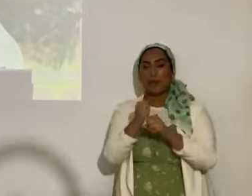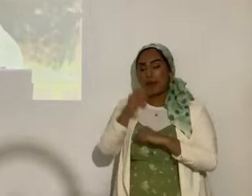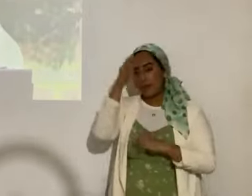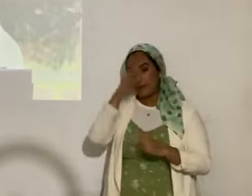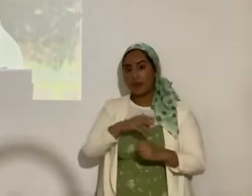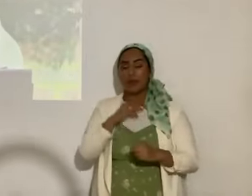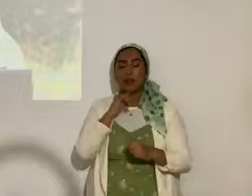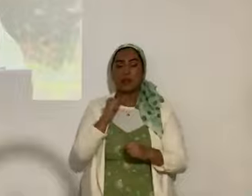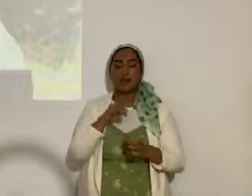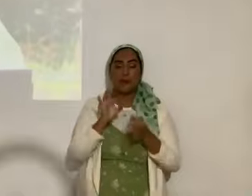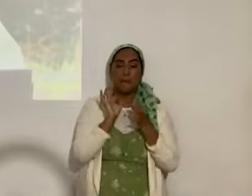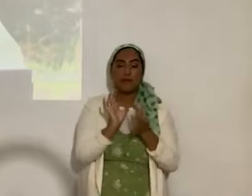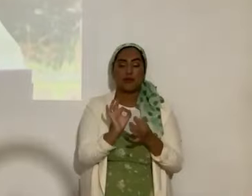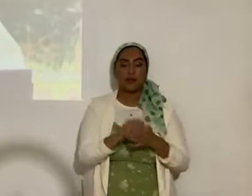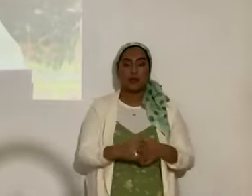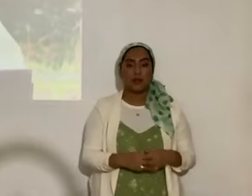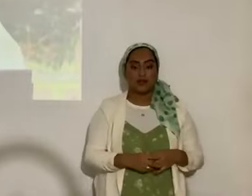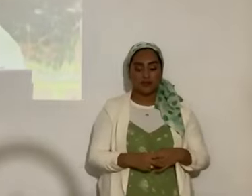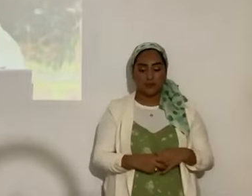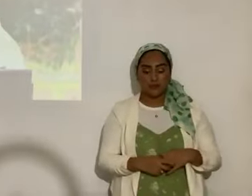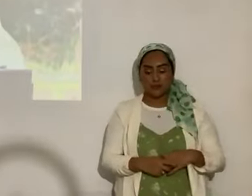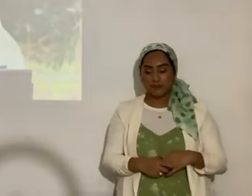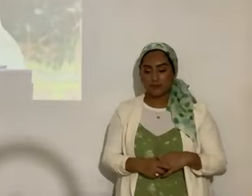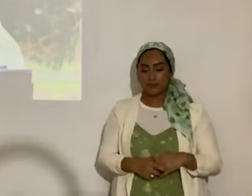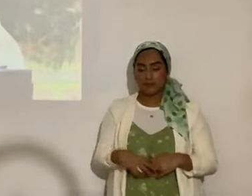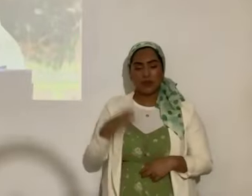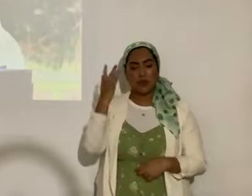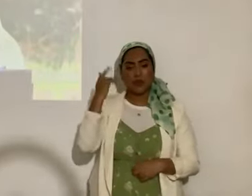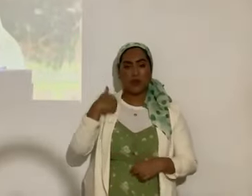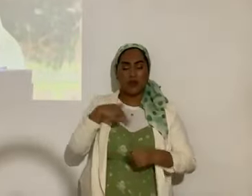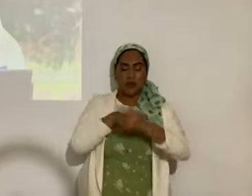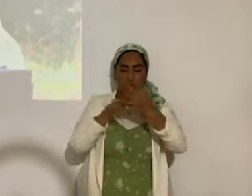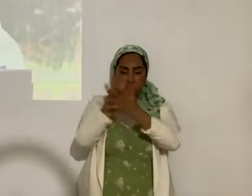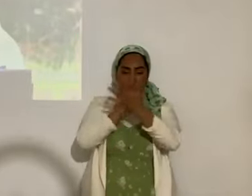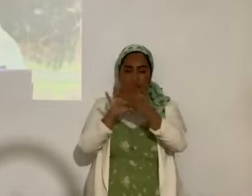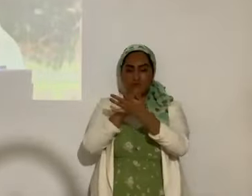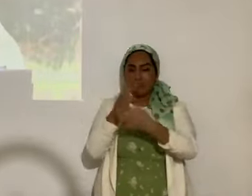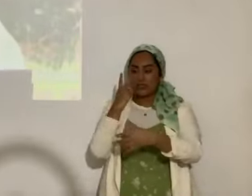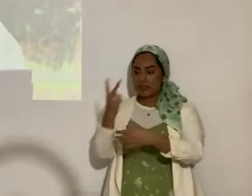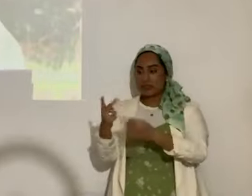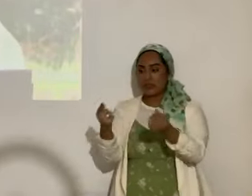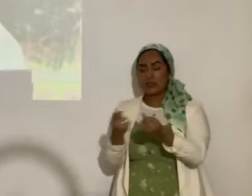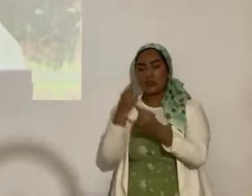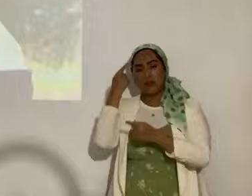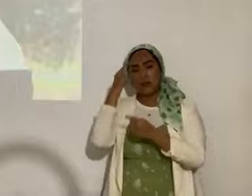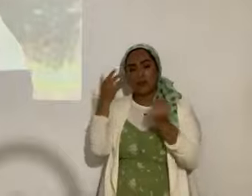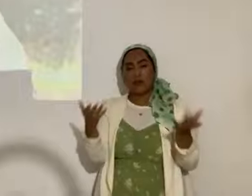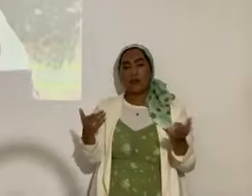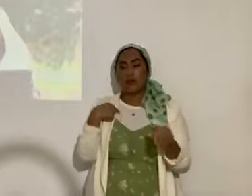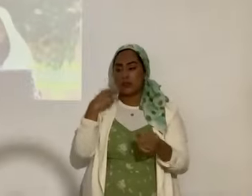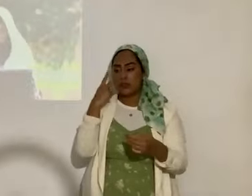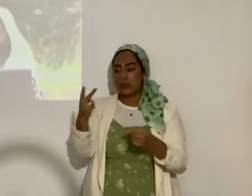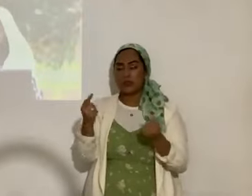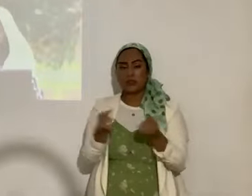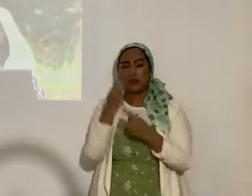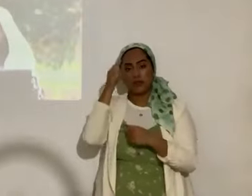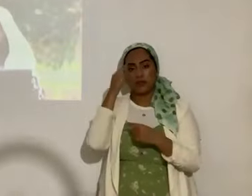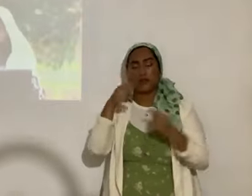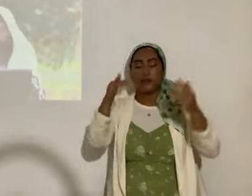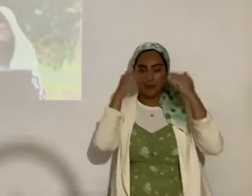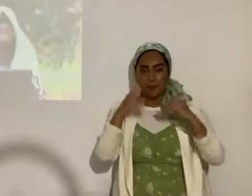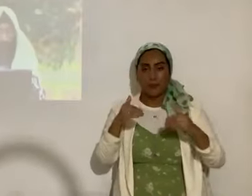es perfecto en su función física por qué distorsionarlo viendo el pecado Por qué distorsionarlo ahora vamos